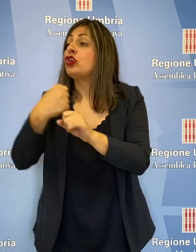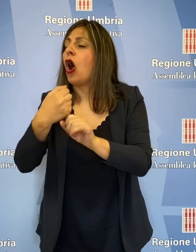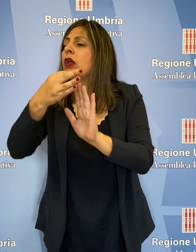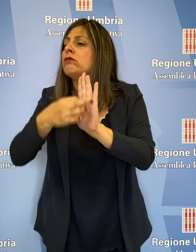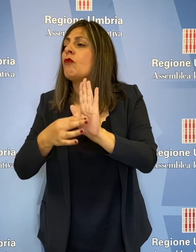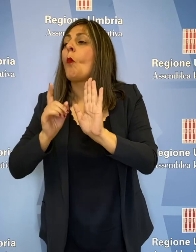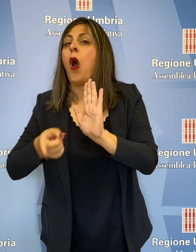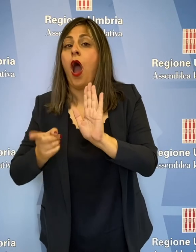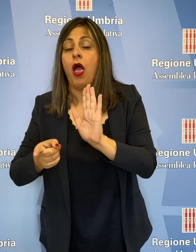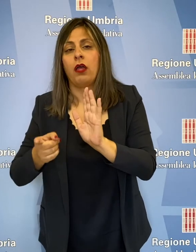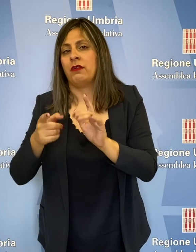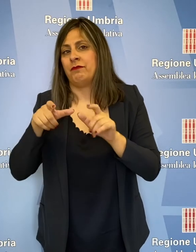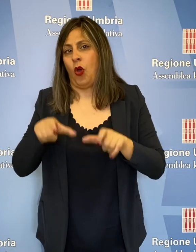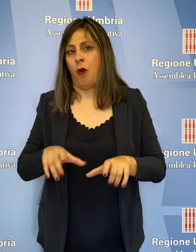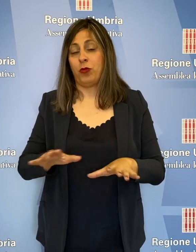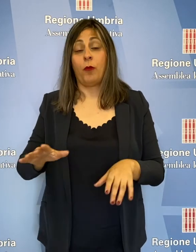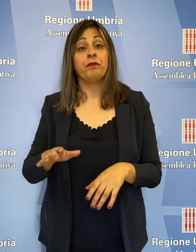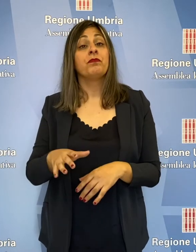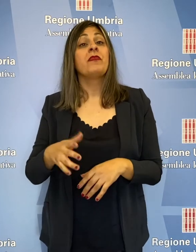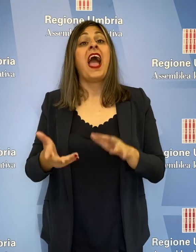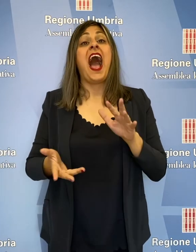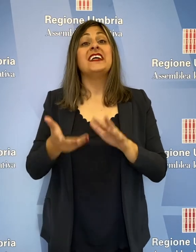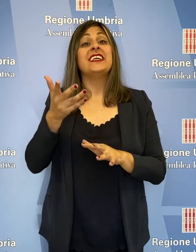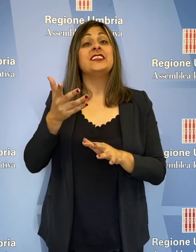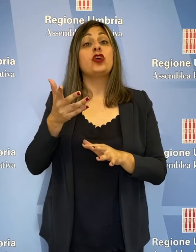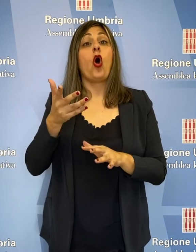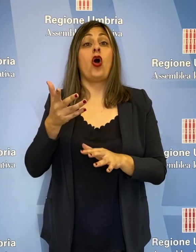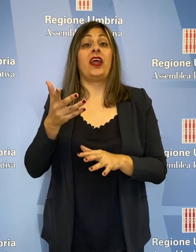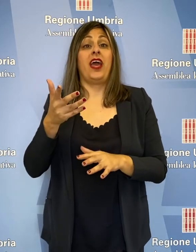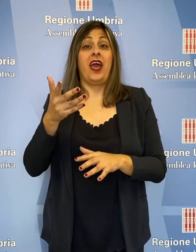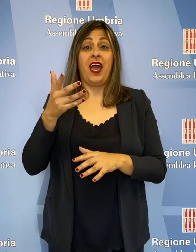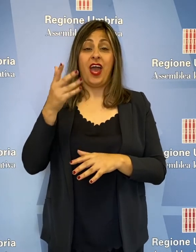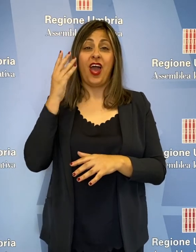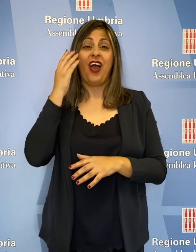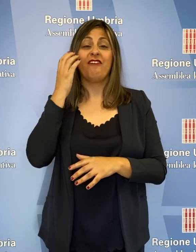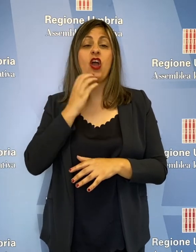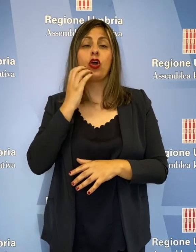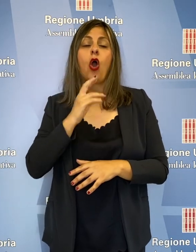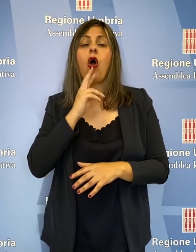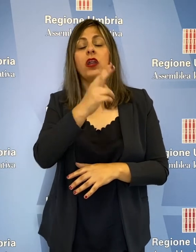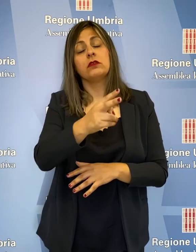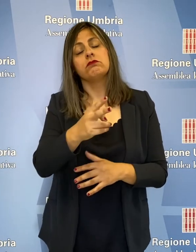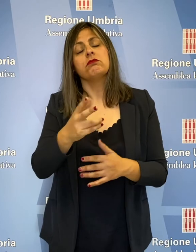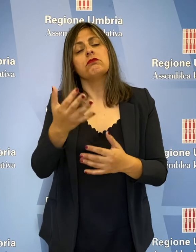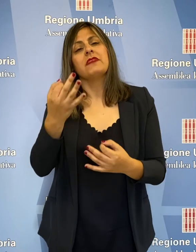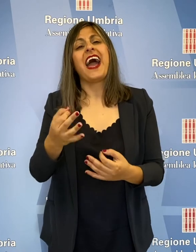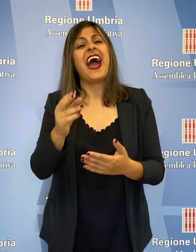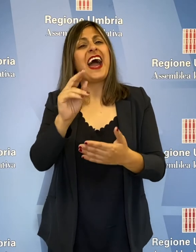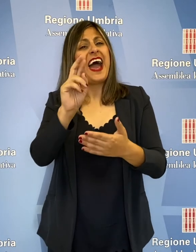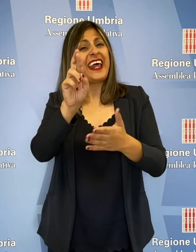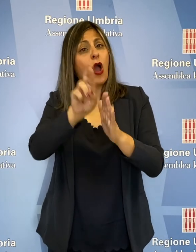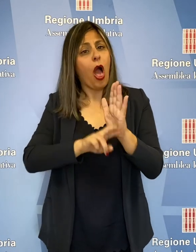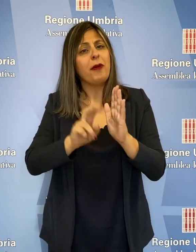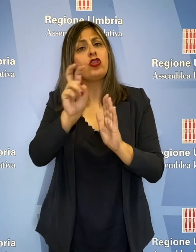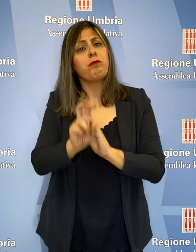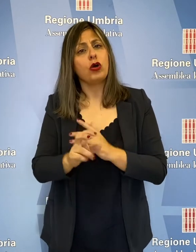detto che esiste una bozza di regolamento e che l'iter per la sua approvazione va riattivato velocemente. La precedente legislatura